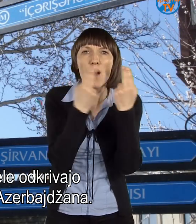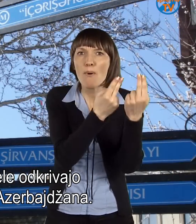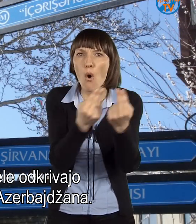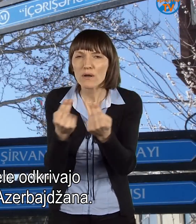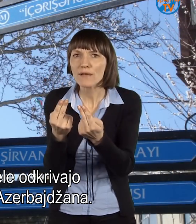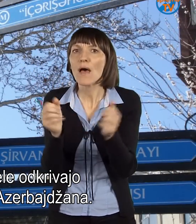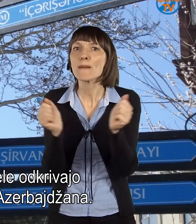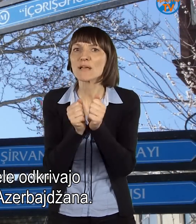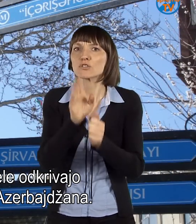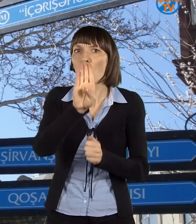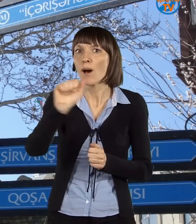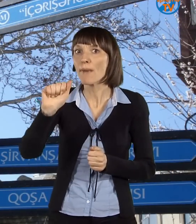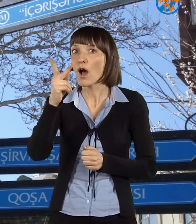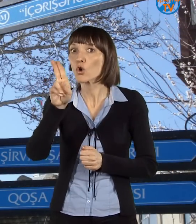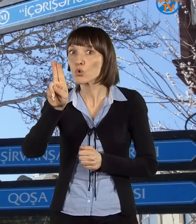in Azerbejdžana.